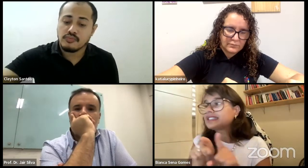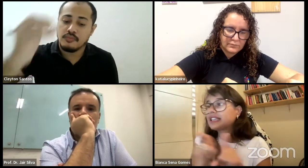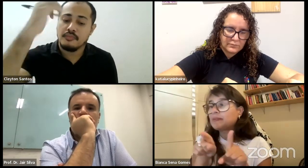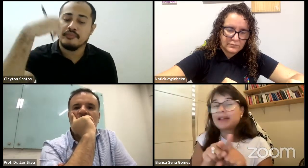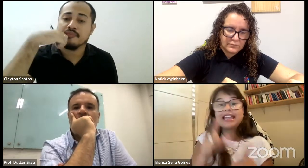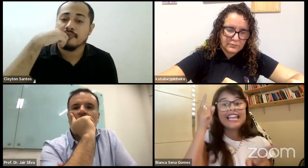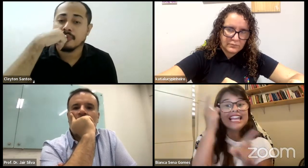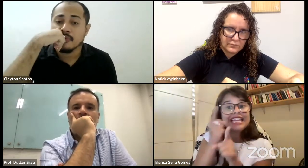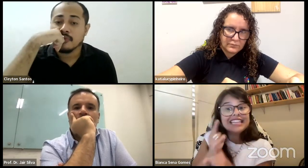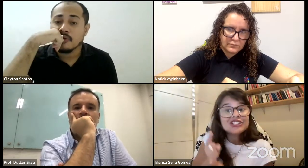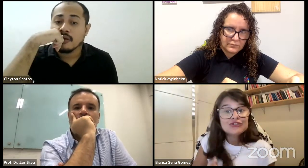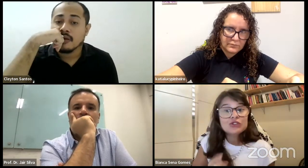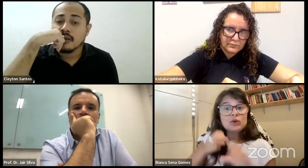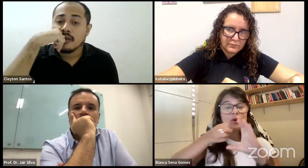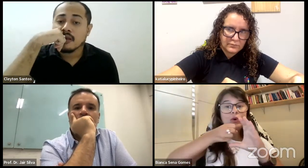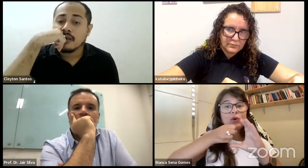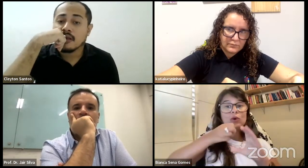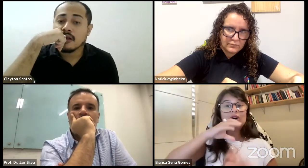Libras.